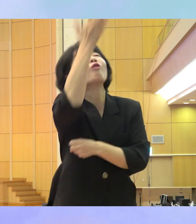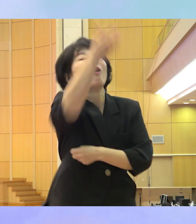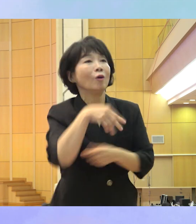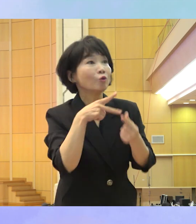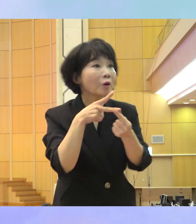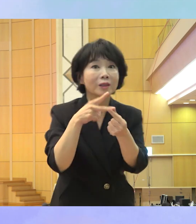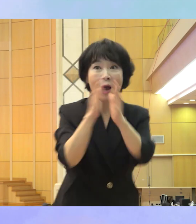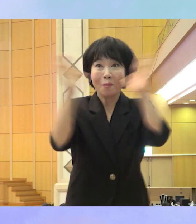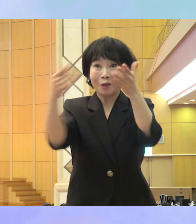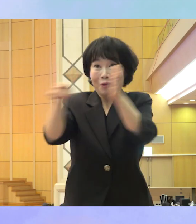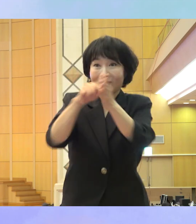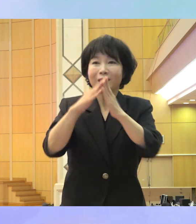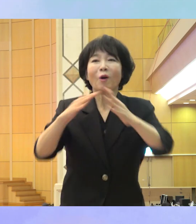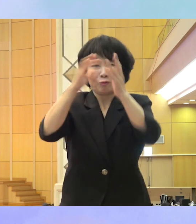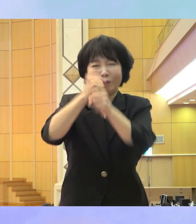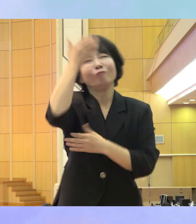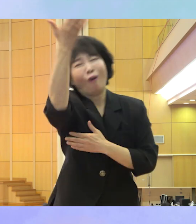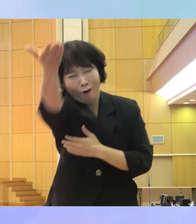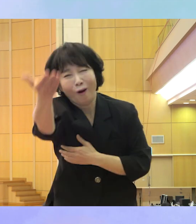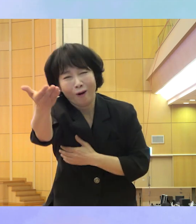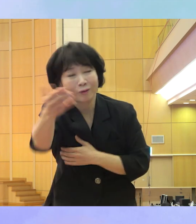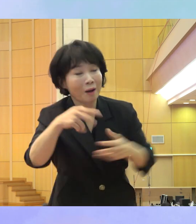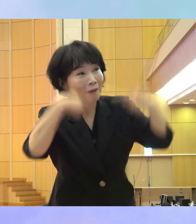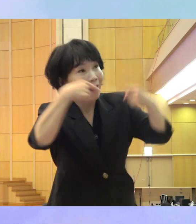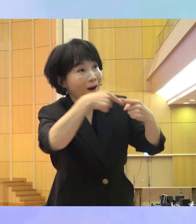위해서 짓겠습니다. 여기서 삽시다.